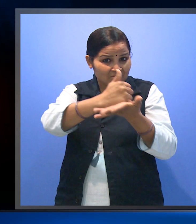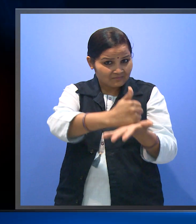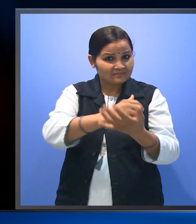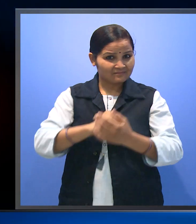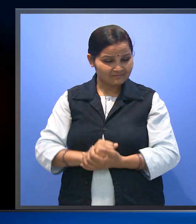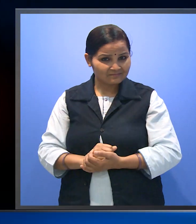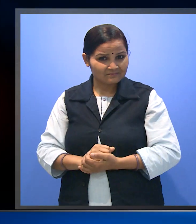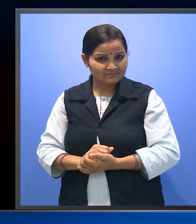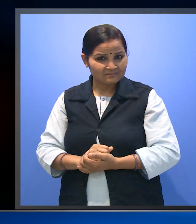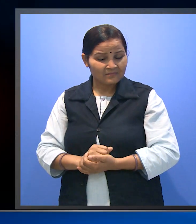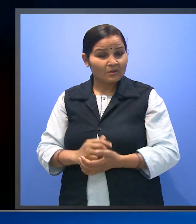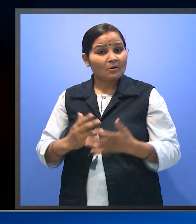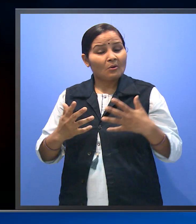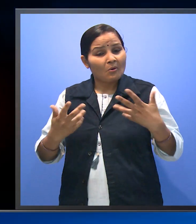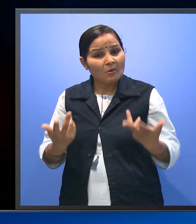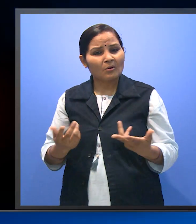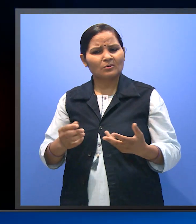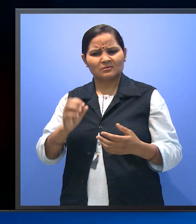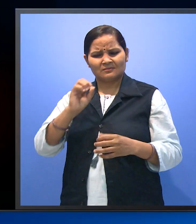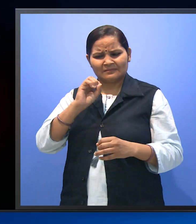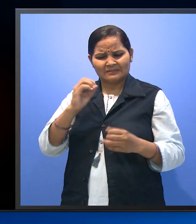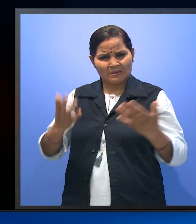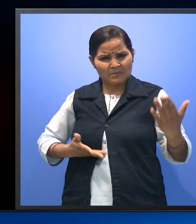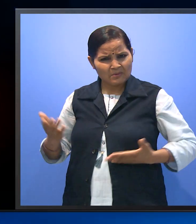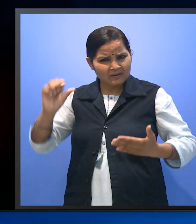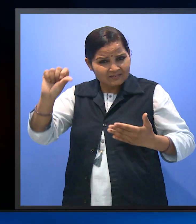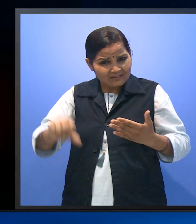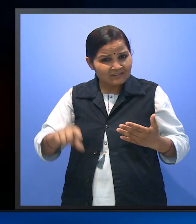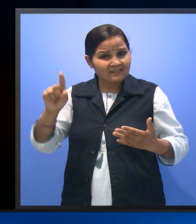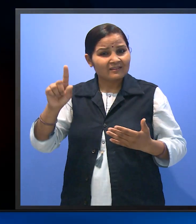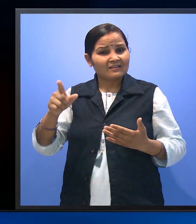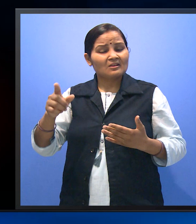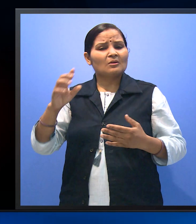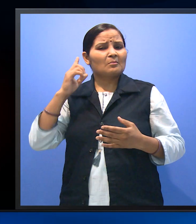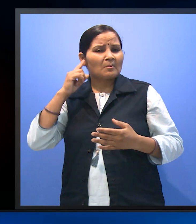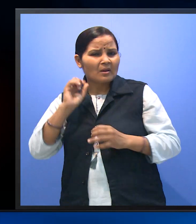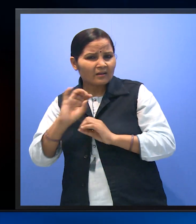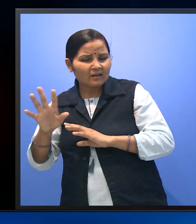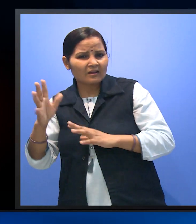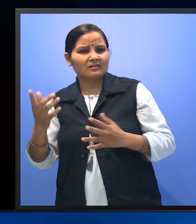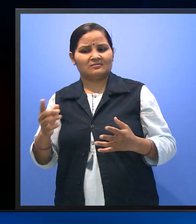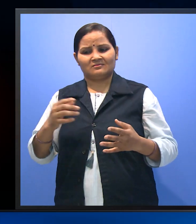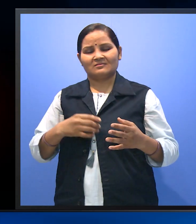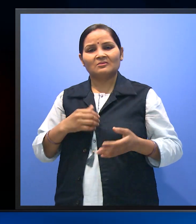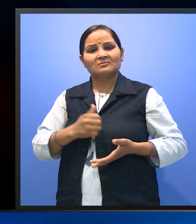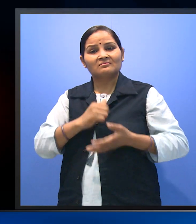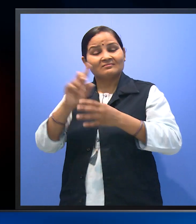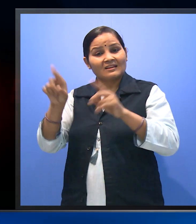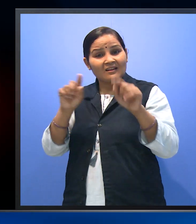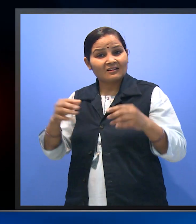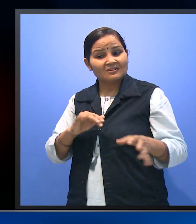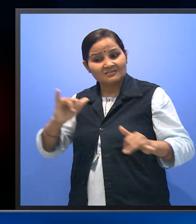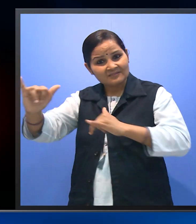भलाई करता हूं, और जो बुरा व्यवहार करते हैं, बुराई करते हैं, उनके साथ में बुरा व्यवहार करता